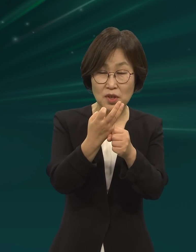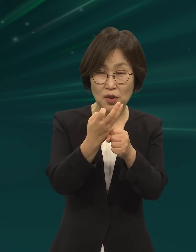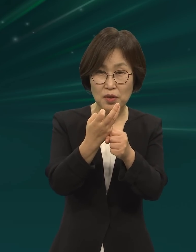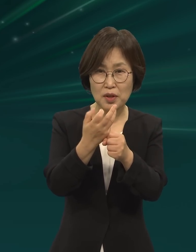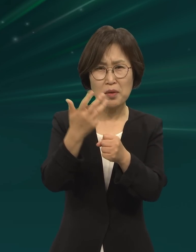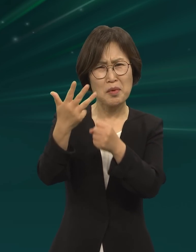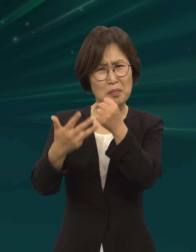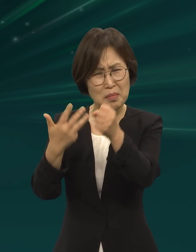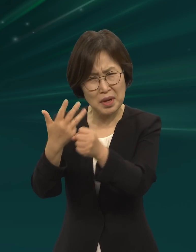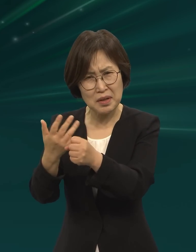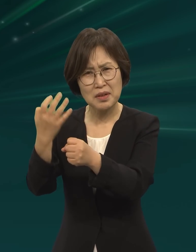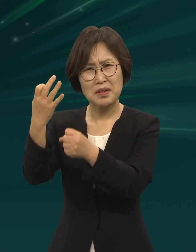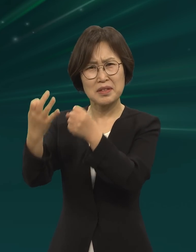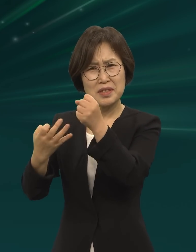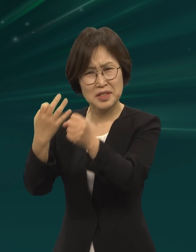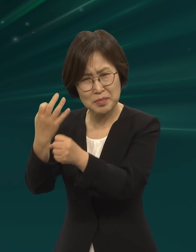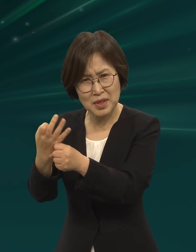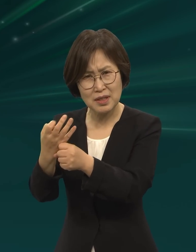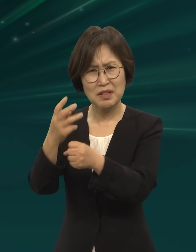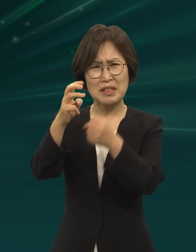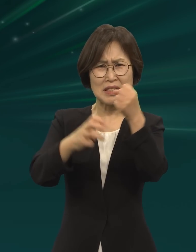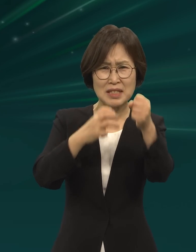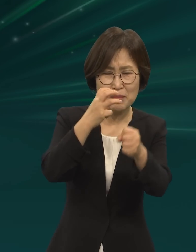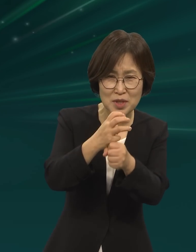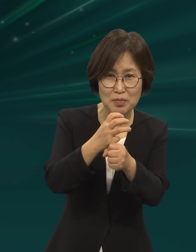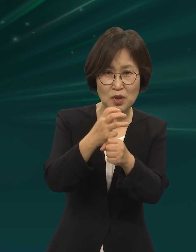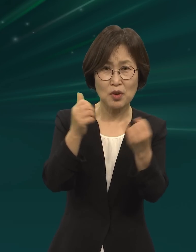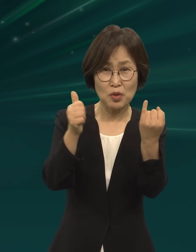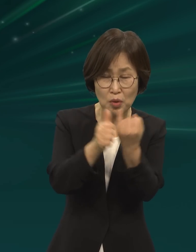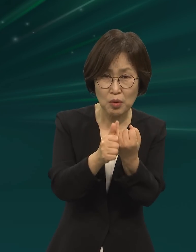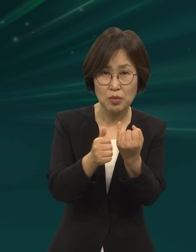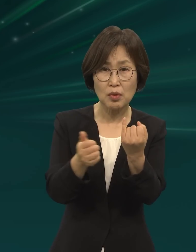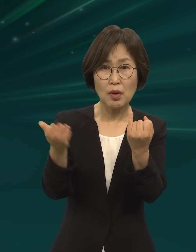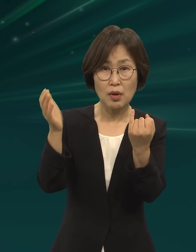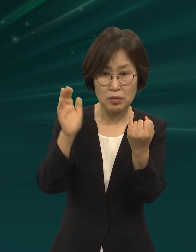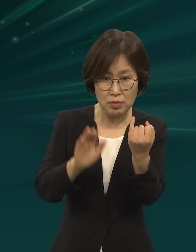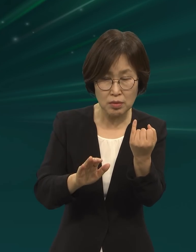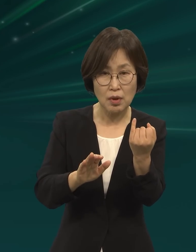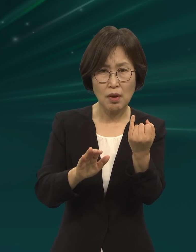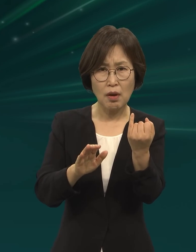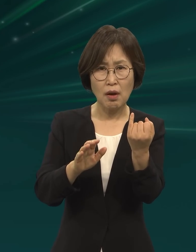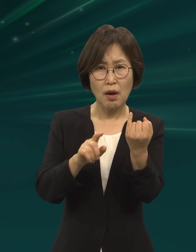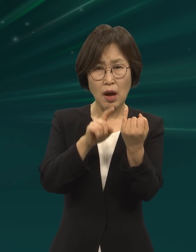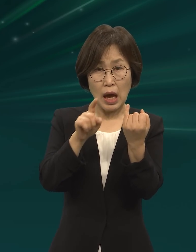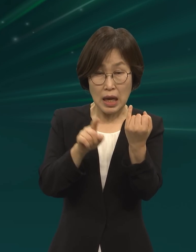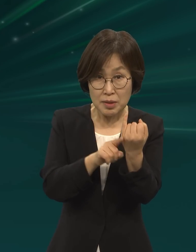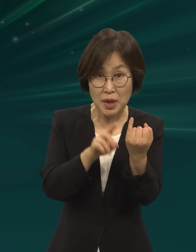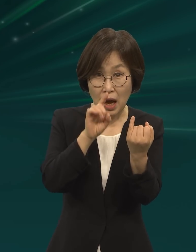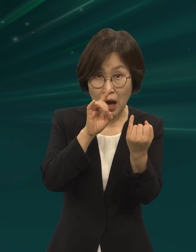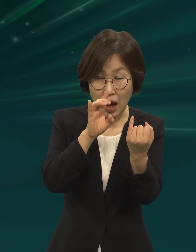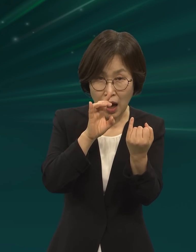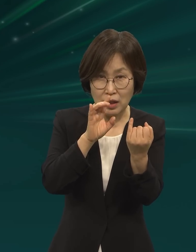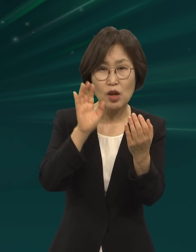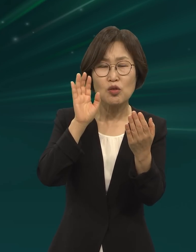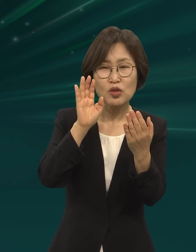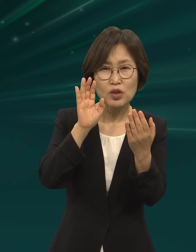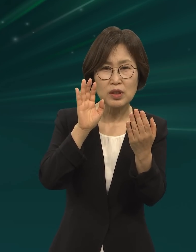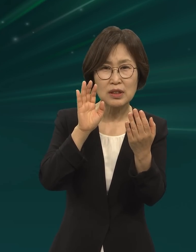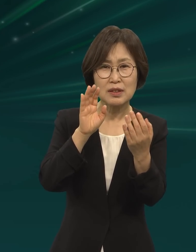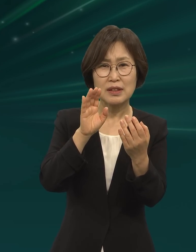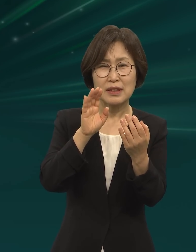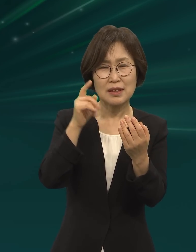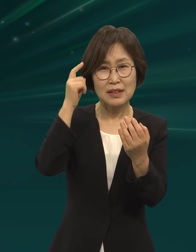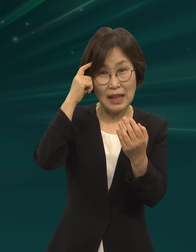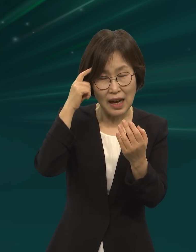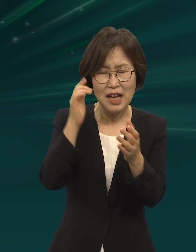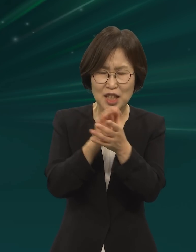됐는데, 14년 됐는데, 30년 됐는데 자녀를 받았어요. 13명의 자매님들이 자녀를 축복